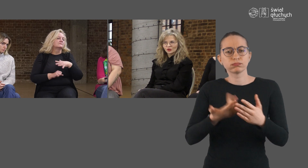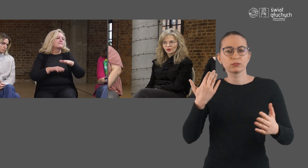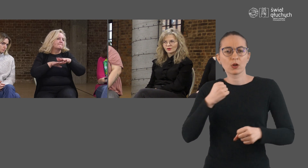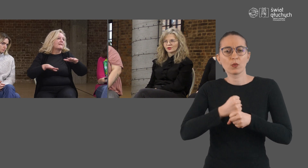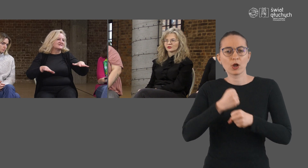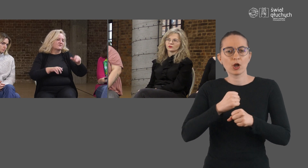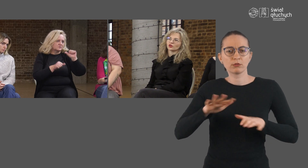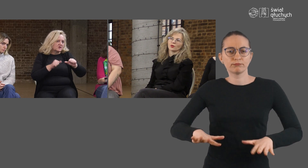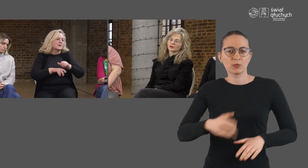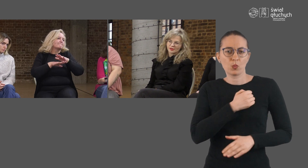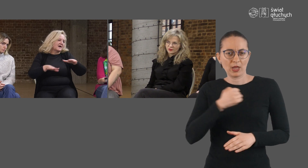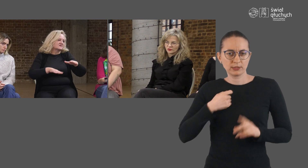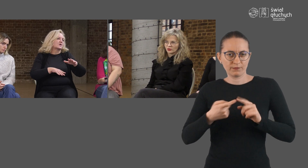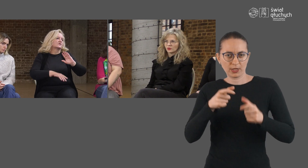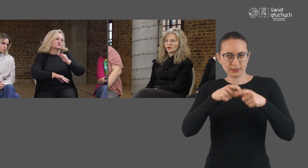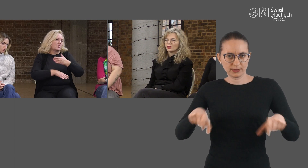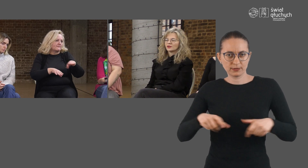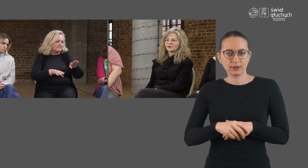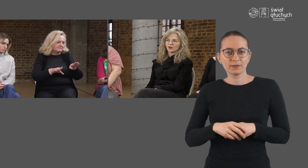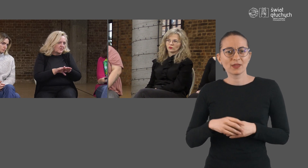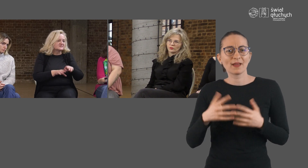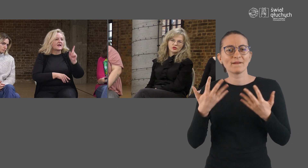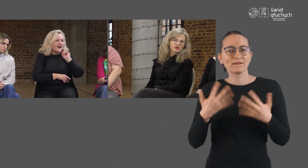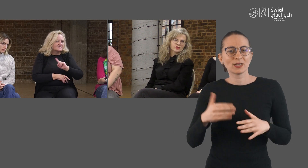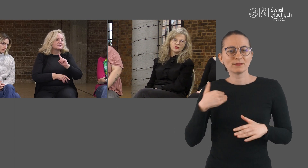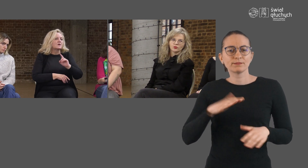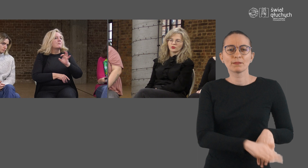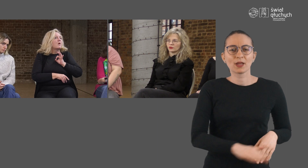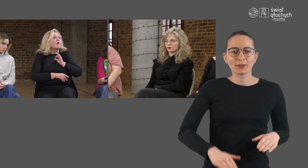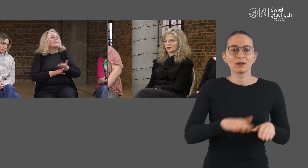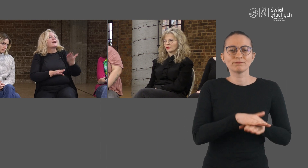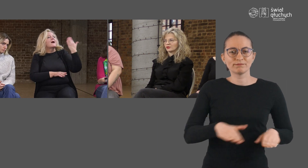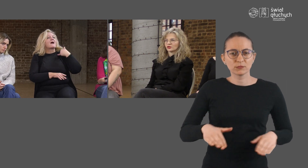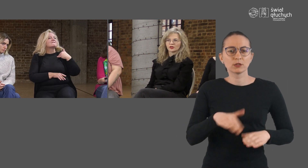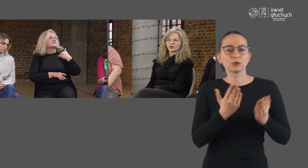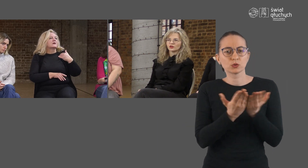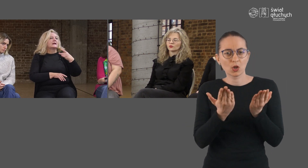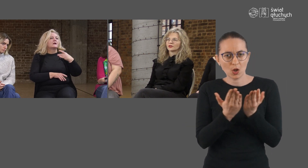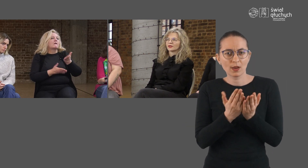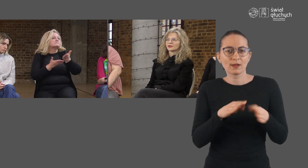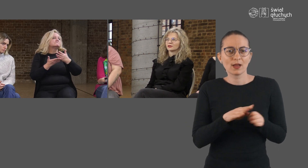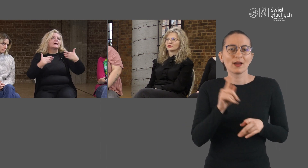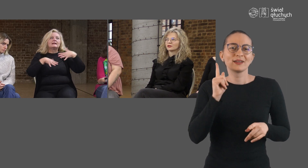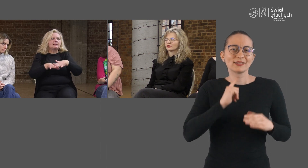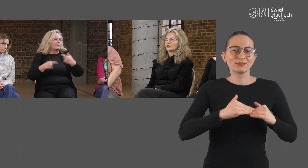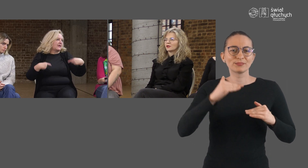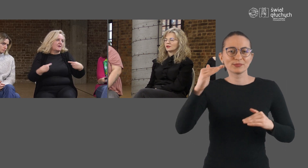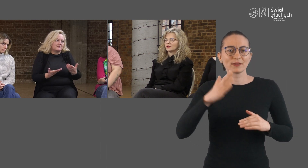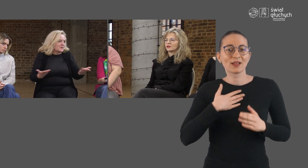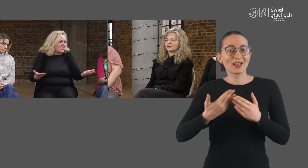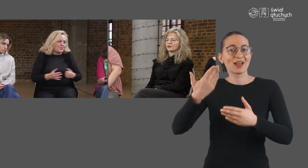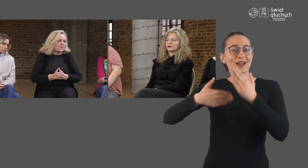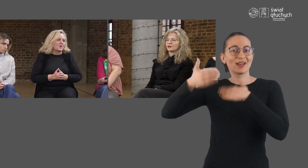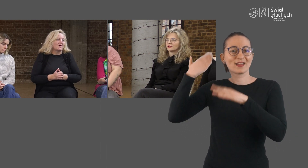masowe przedszkole, masową szkołę podstawową, liceum. W moich czasach nie było żadnych oddziałów integracyjnych.